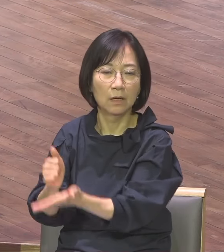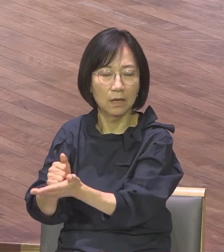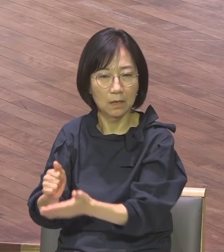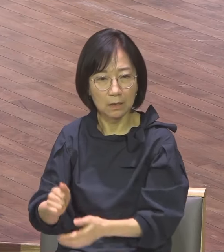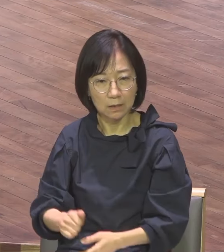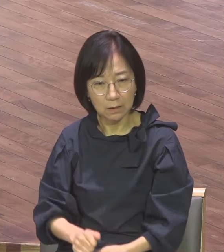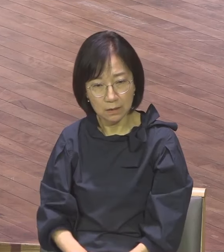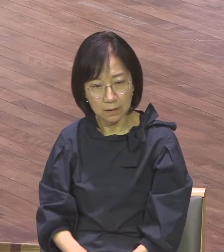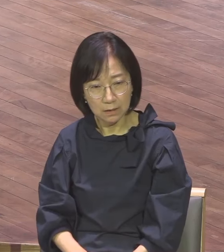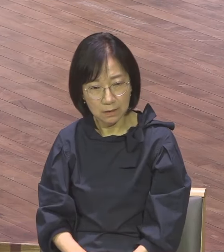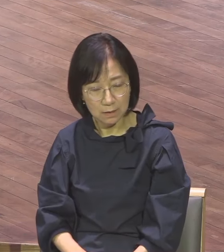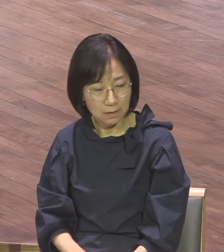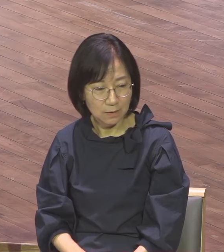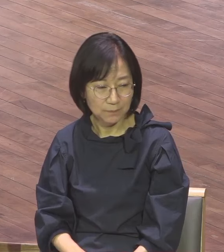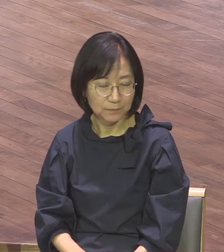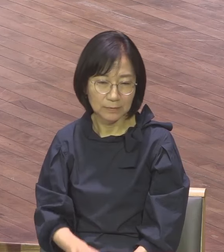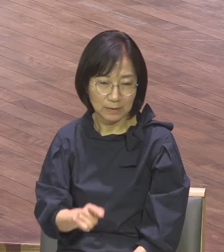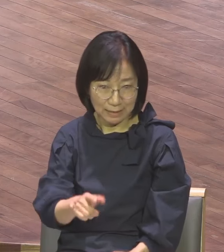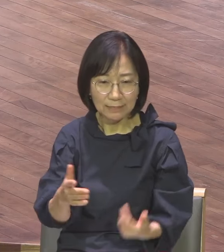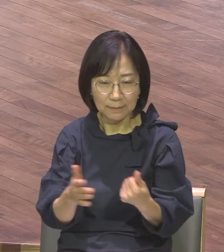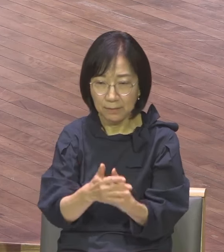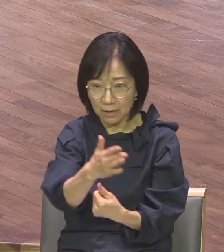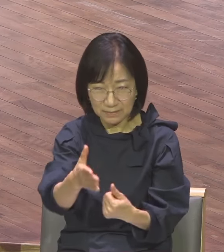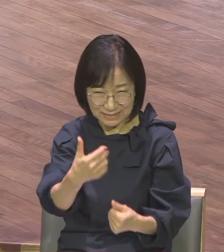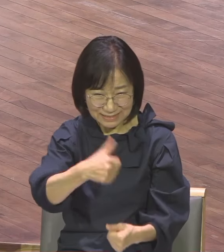절대로 집에 이상한 짓이라도 놔두세요.